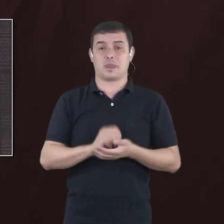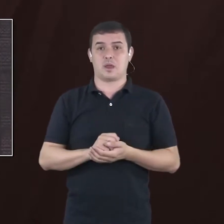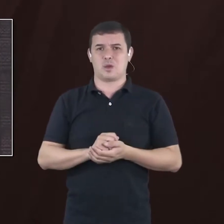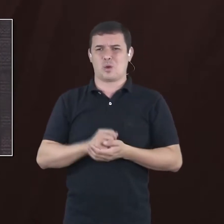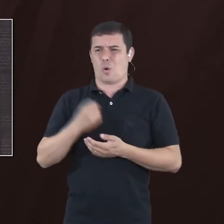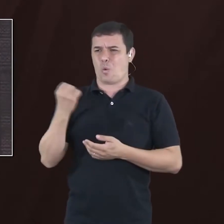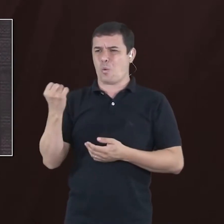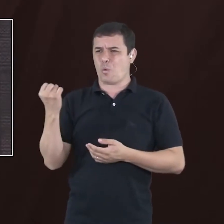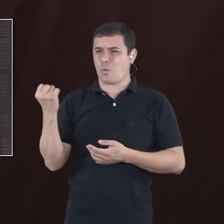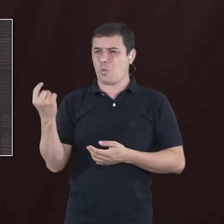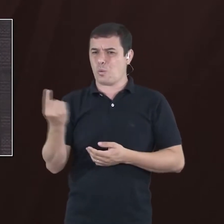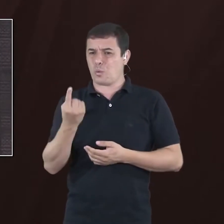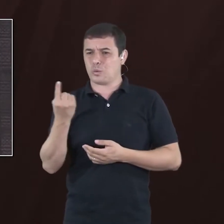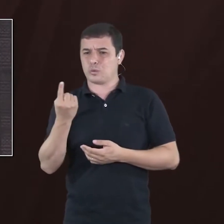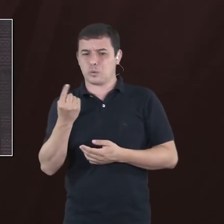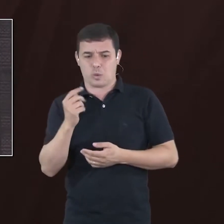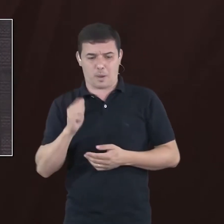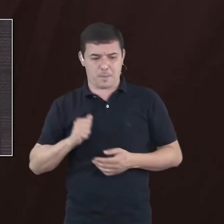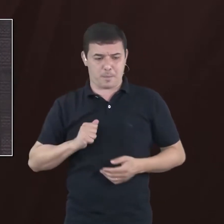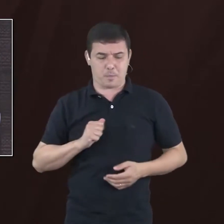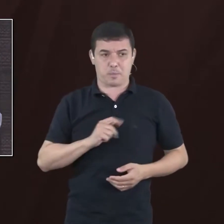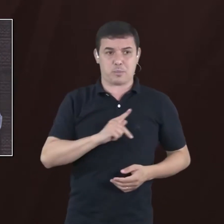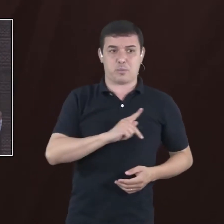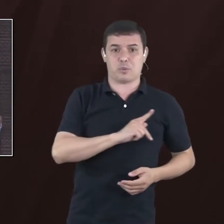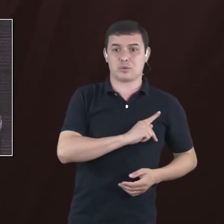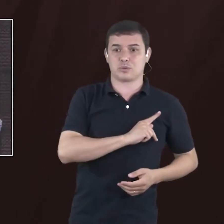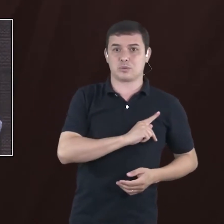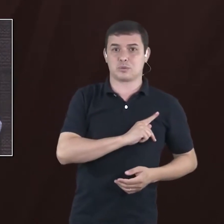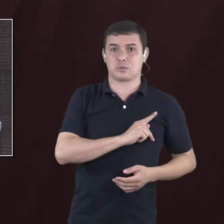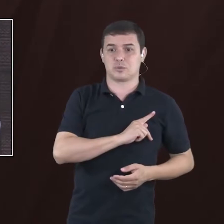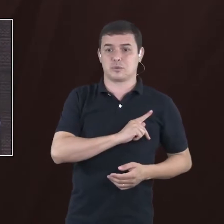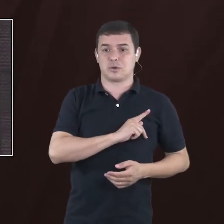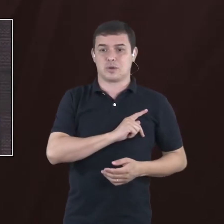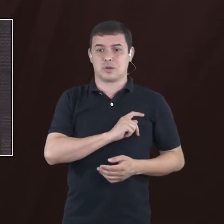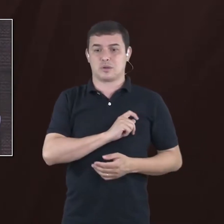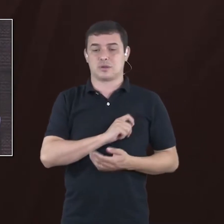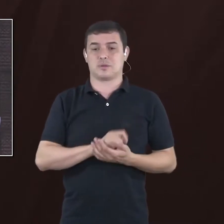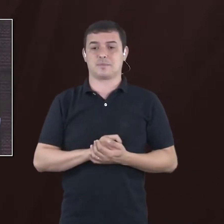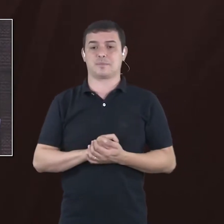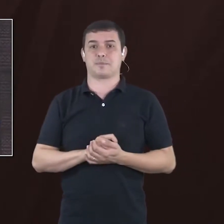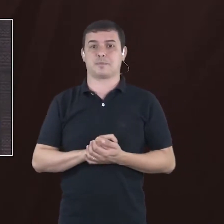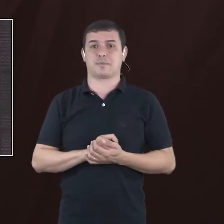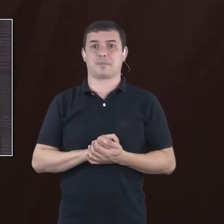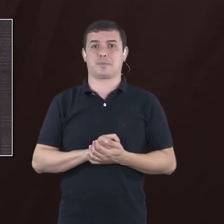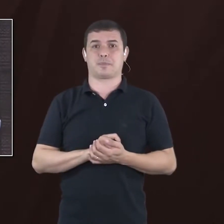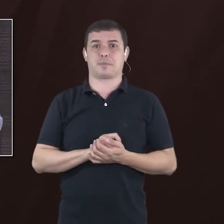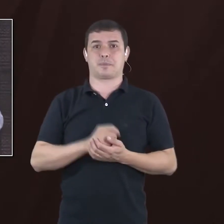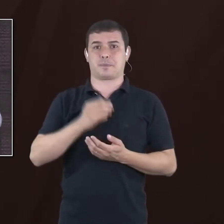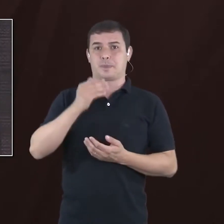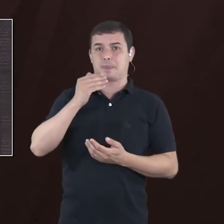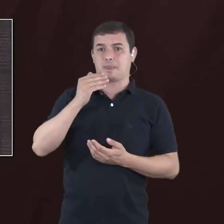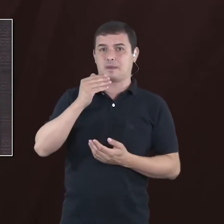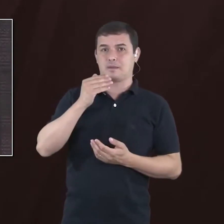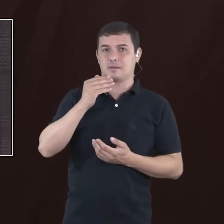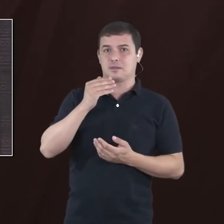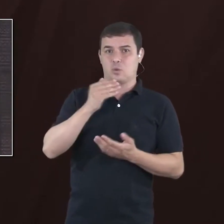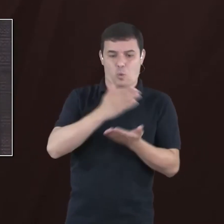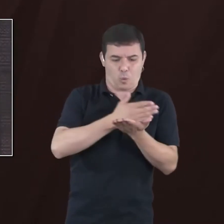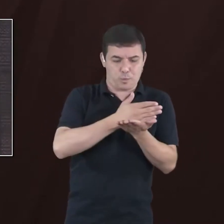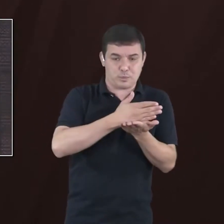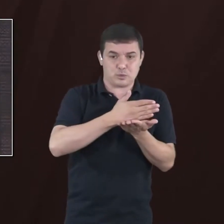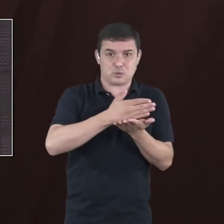apóstolo que teve o seu registro desde a sua conversão até a